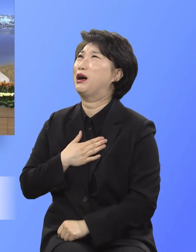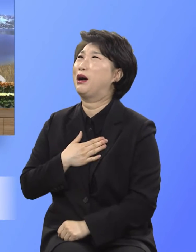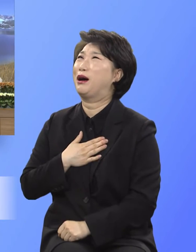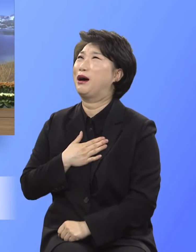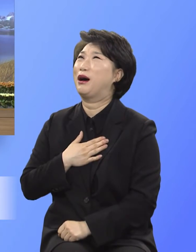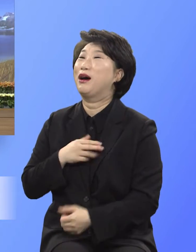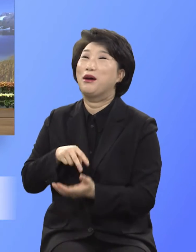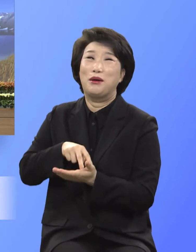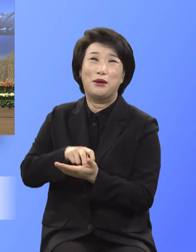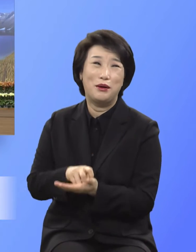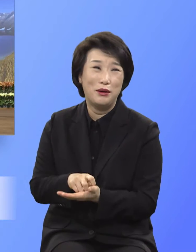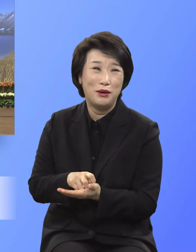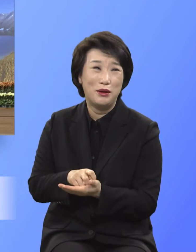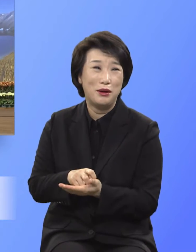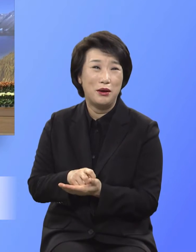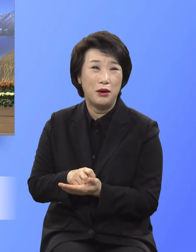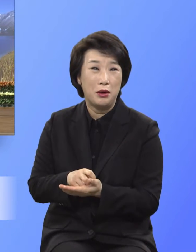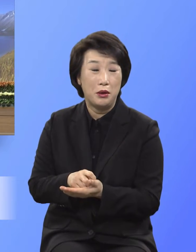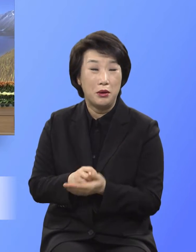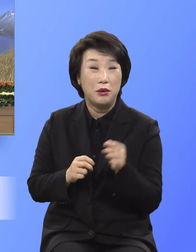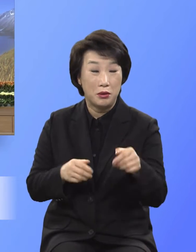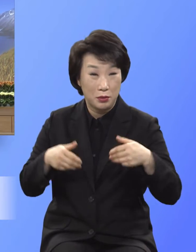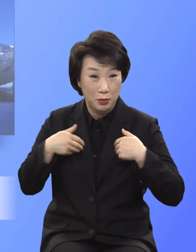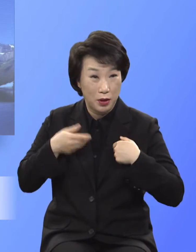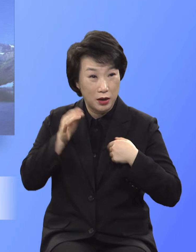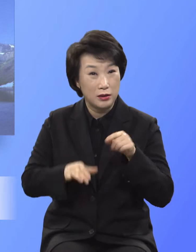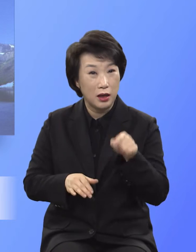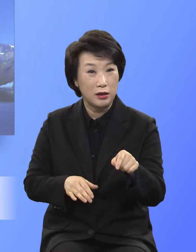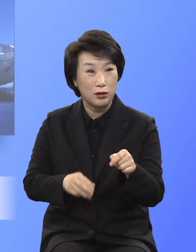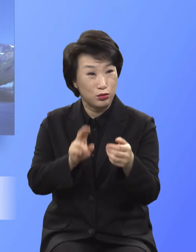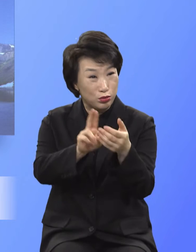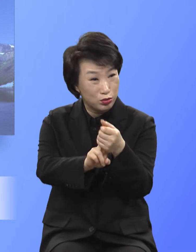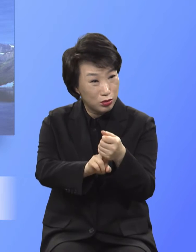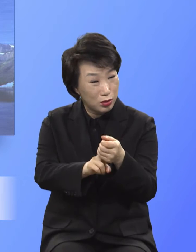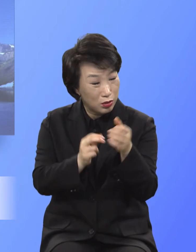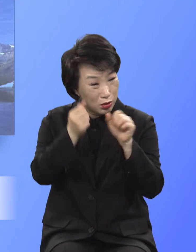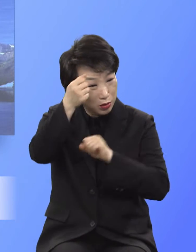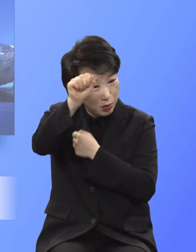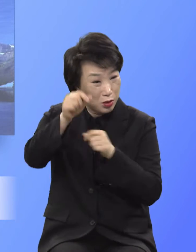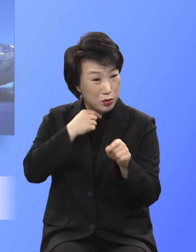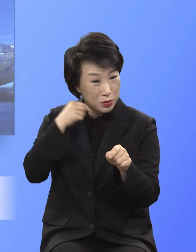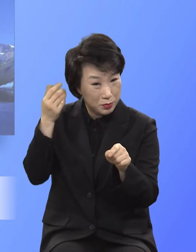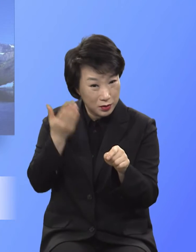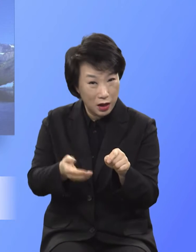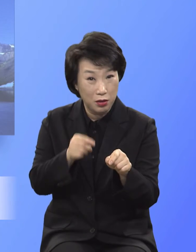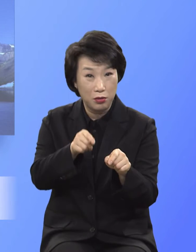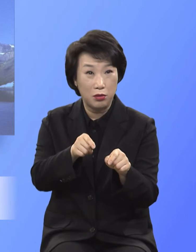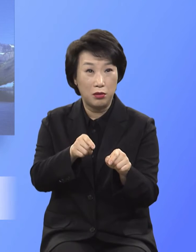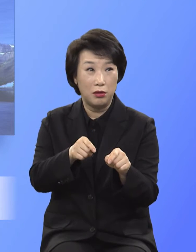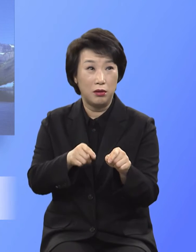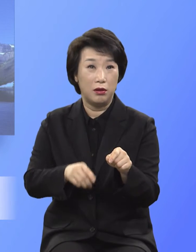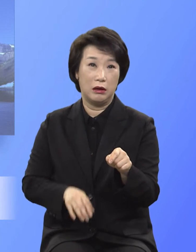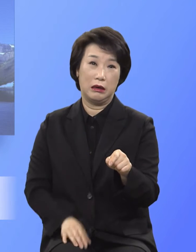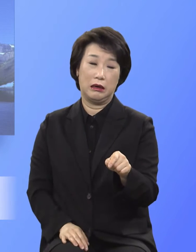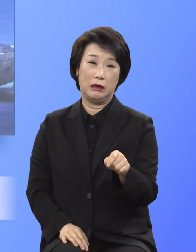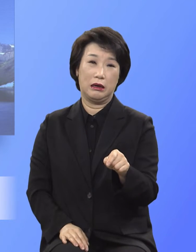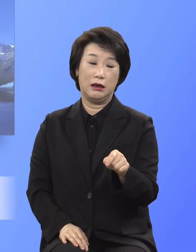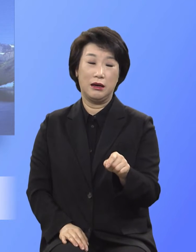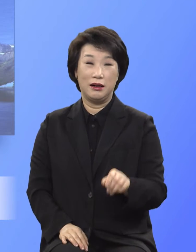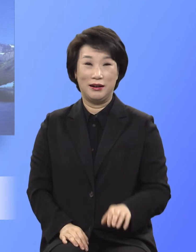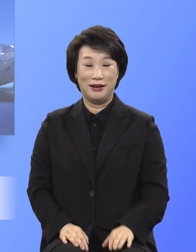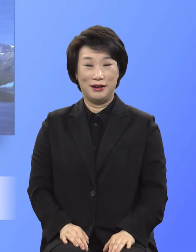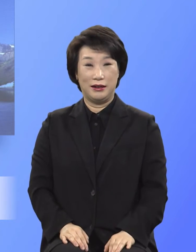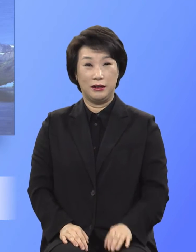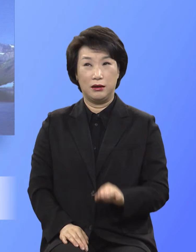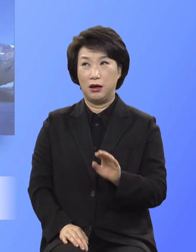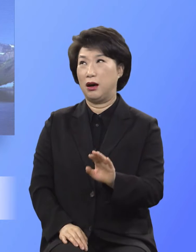잘못했습니다 하고 무릎을 꿇을 것이지 너도 숨으려고 들고 피하려고 들어. 지금